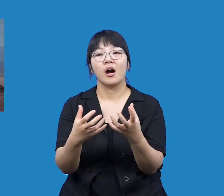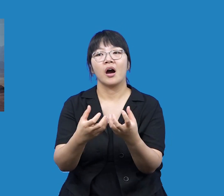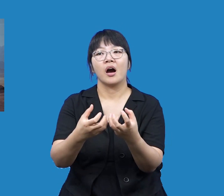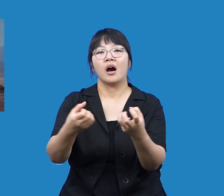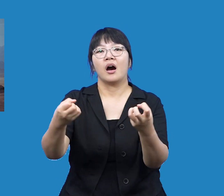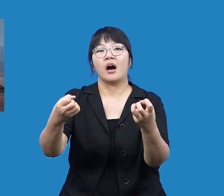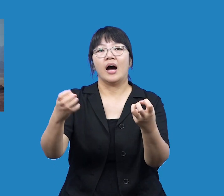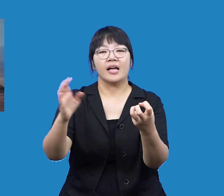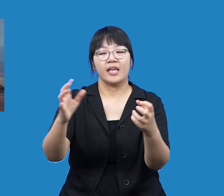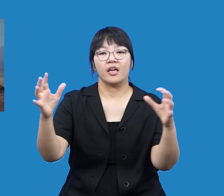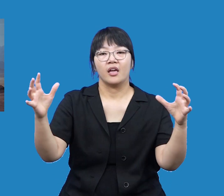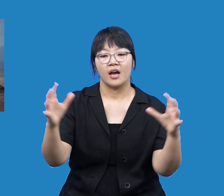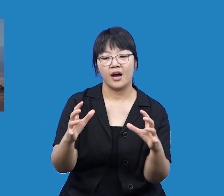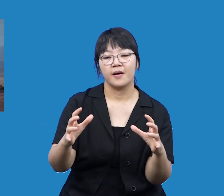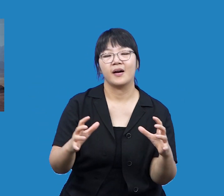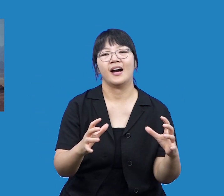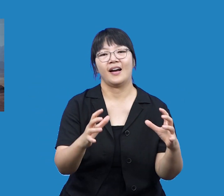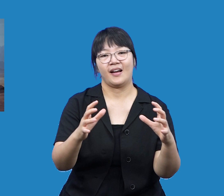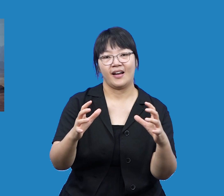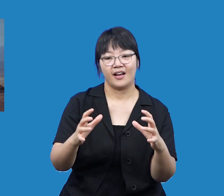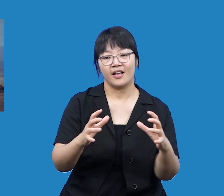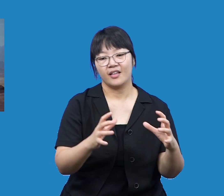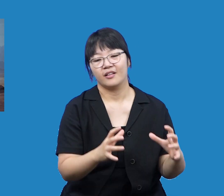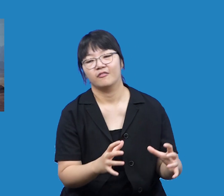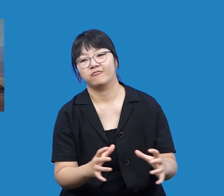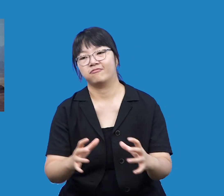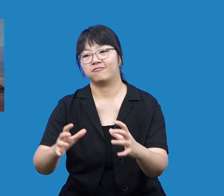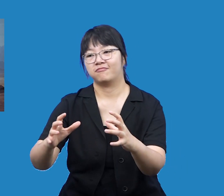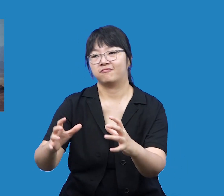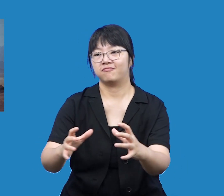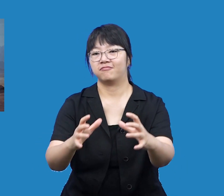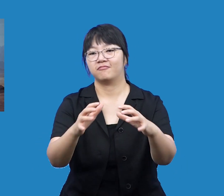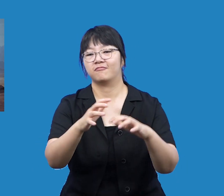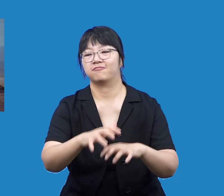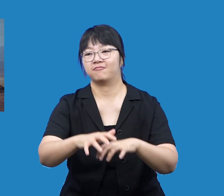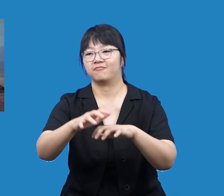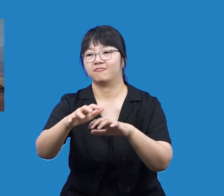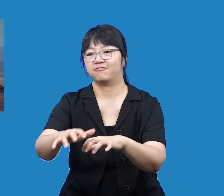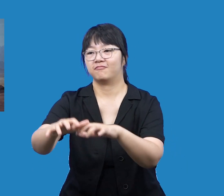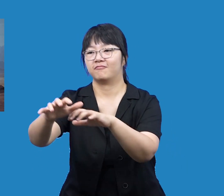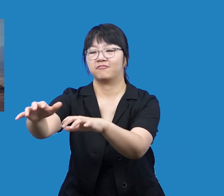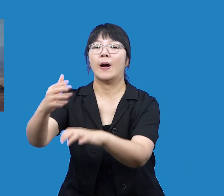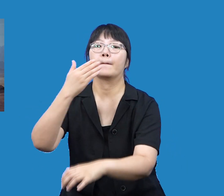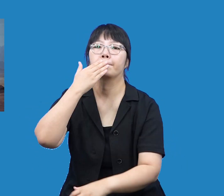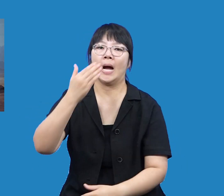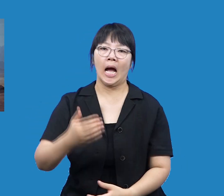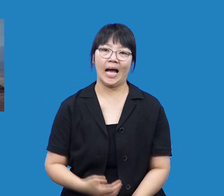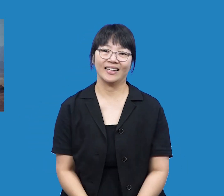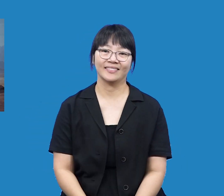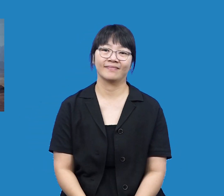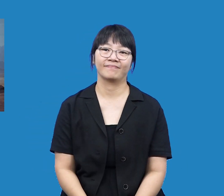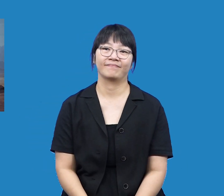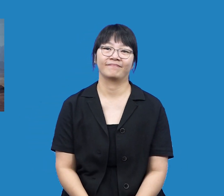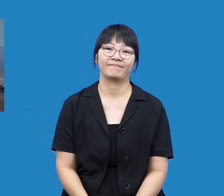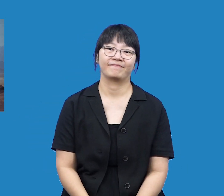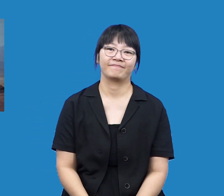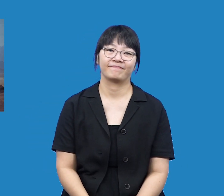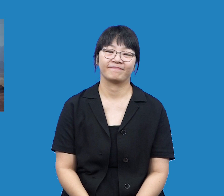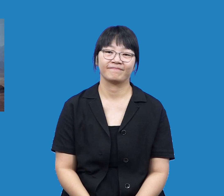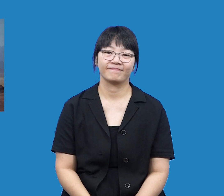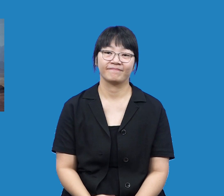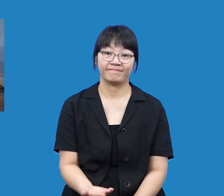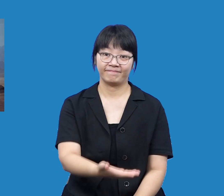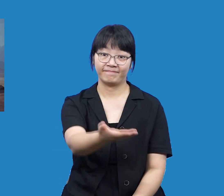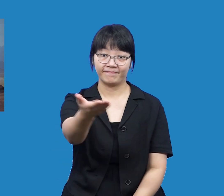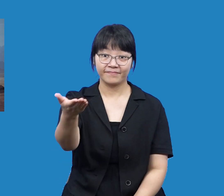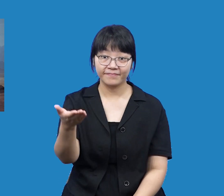하세롯 땅을 떠나 바란 광야로 진군을 지속하게 됩니다. 자, 가까운